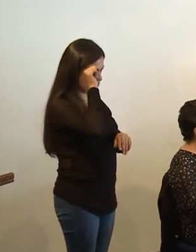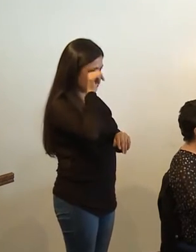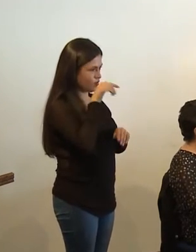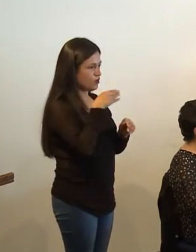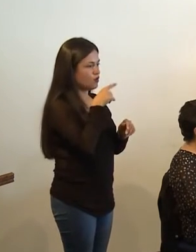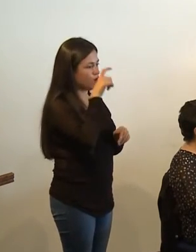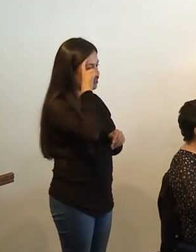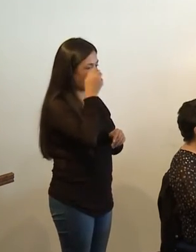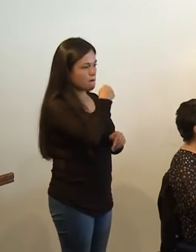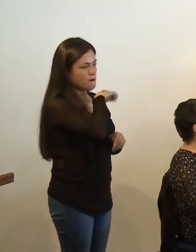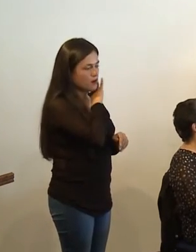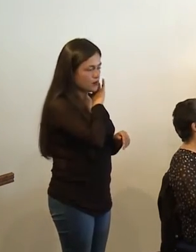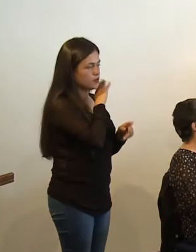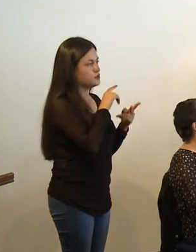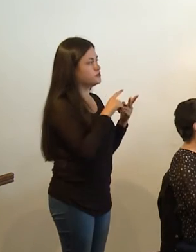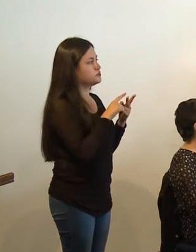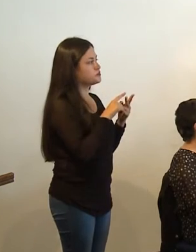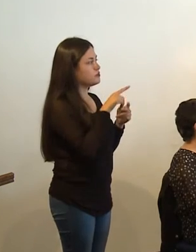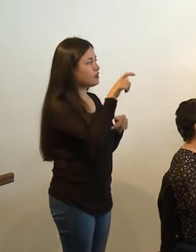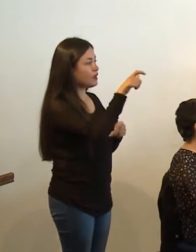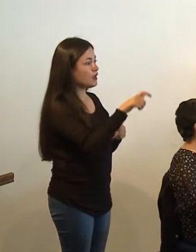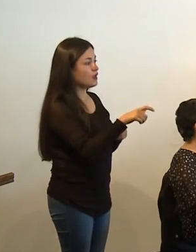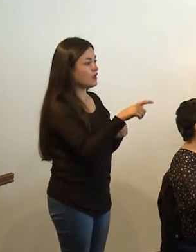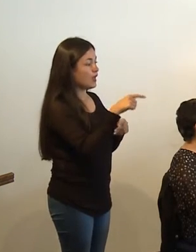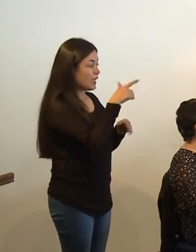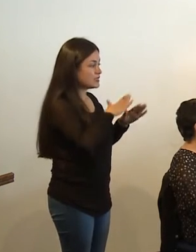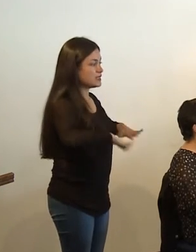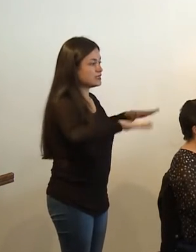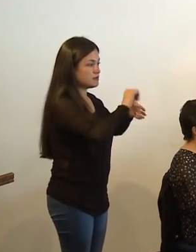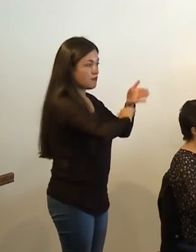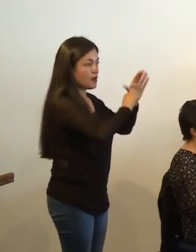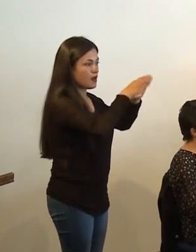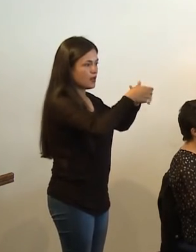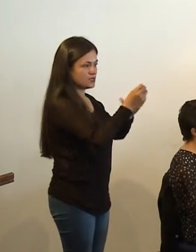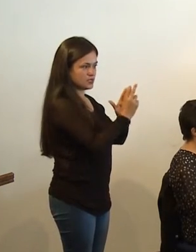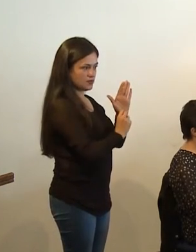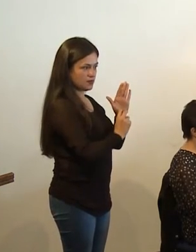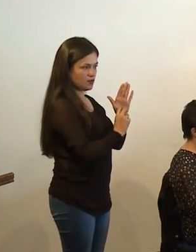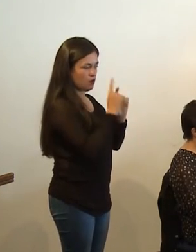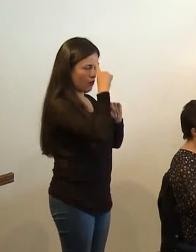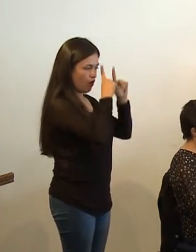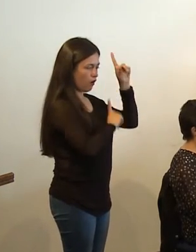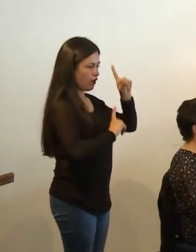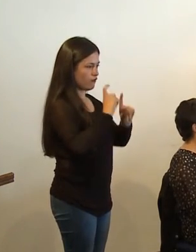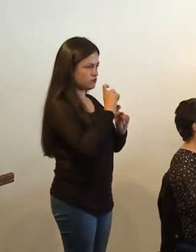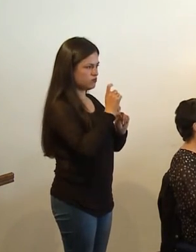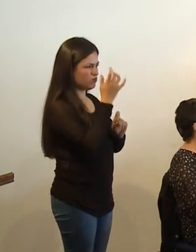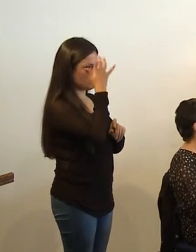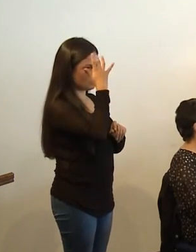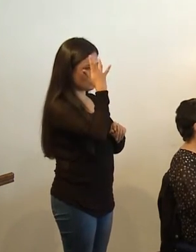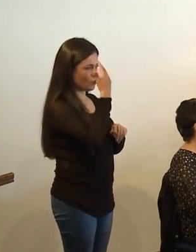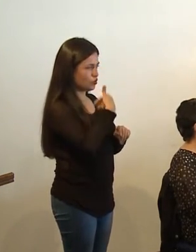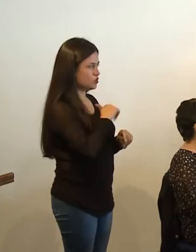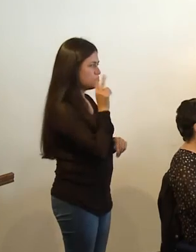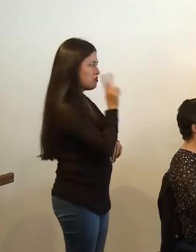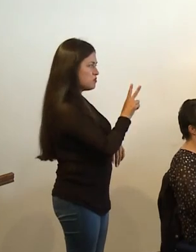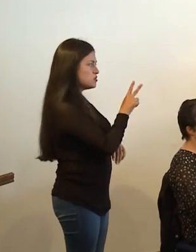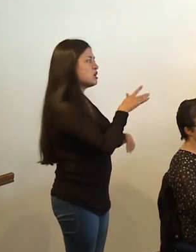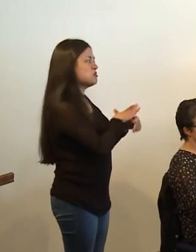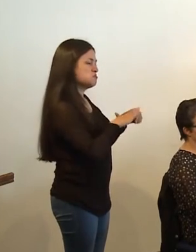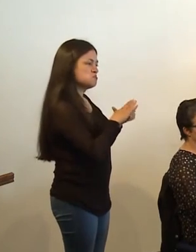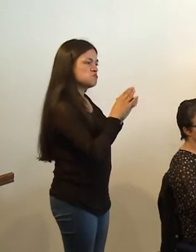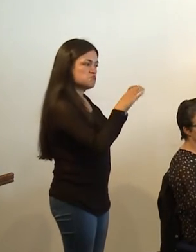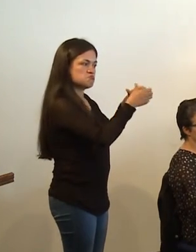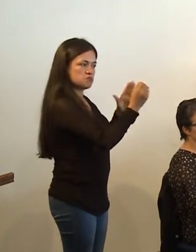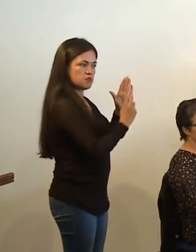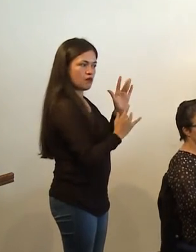no nos hará luego, no se volvió objeto de reflexión, porque lo llamamos de educación comunitaria. Pensamos en esa